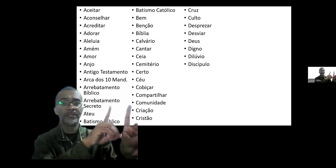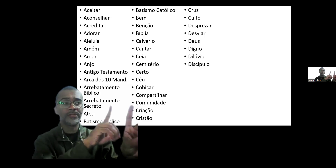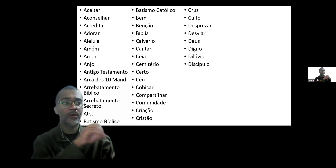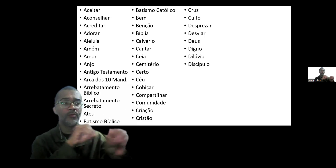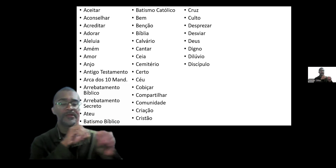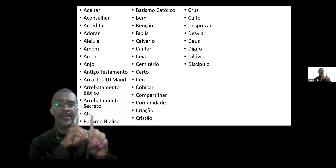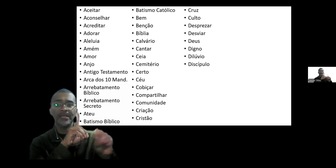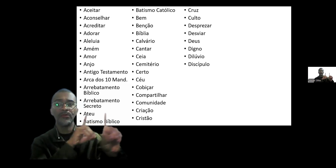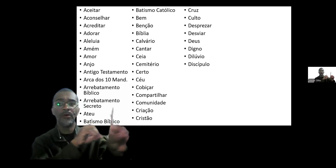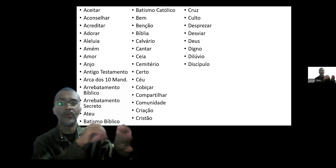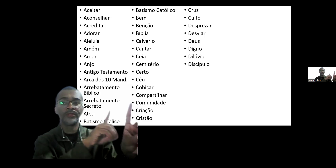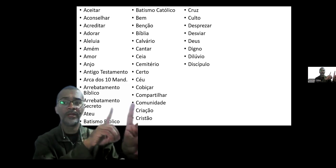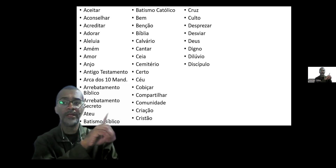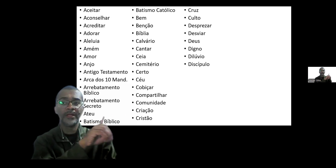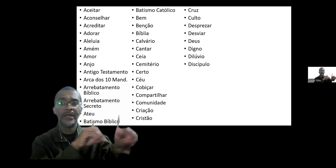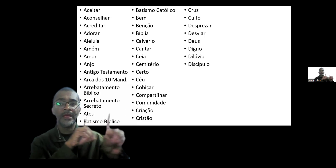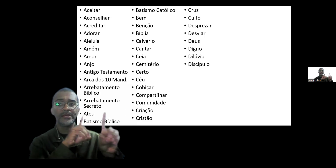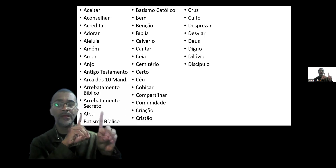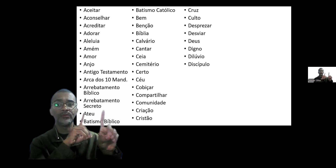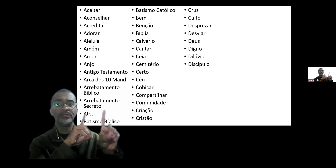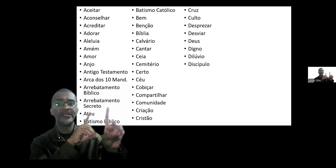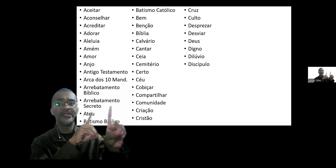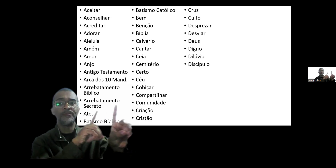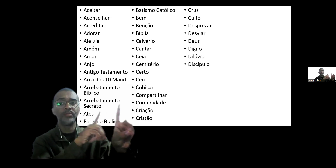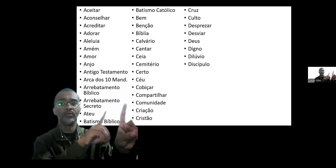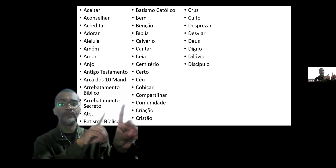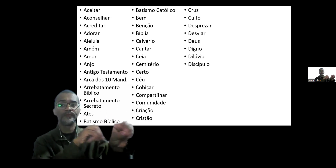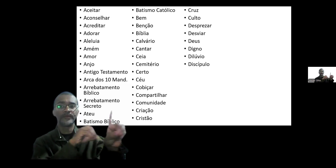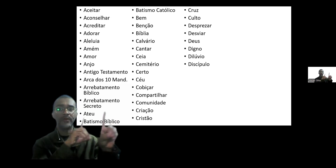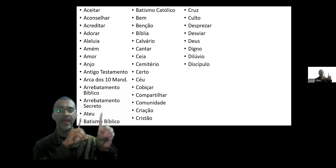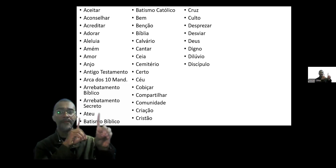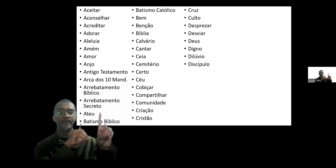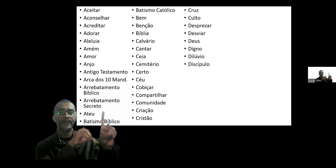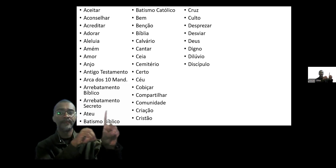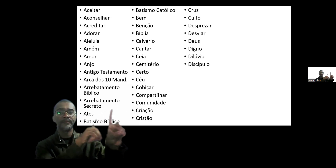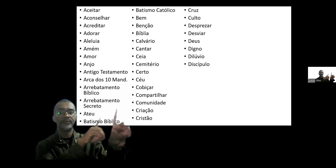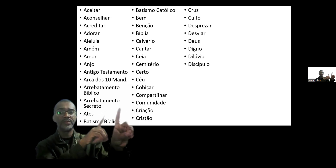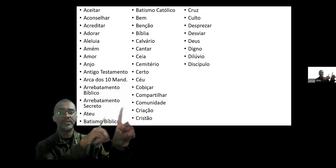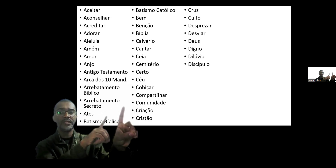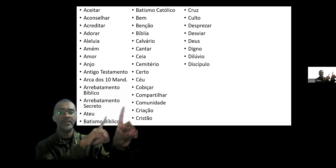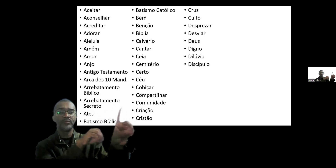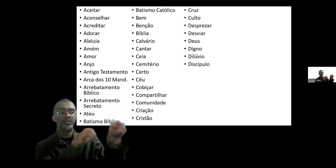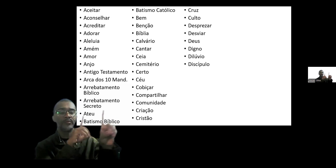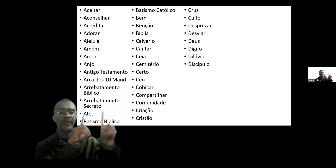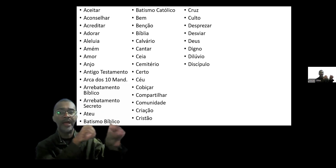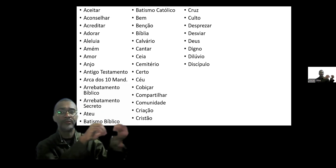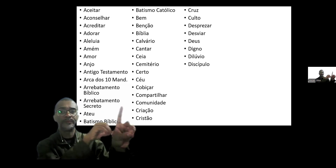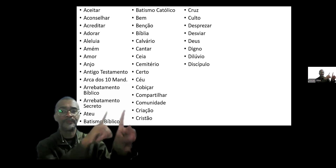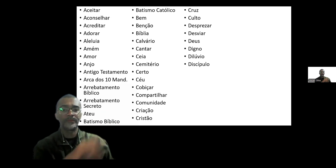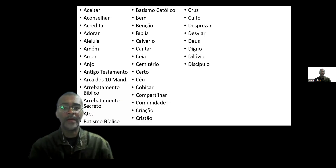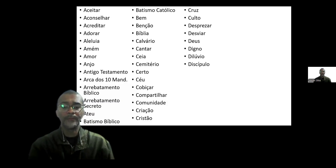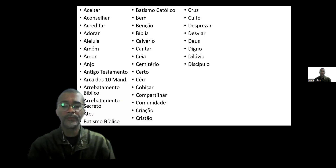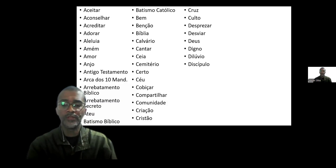da outra, assim, ó. Uma seguindo a outra. Esse é o discípulo, ok? Discípulo,